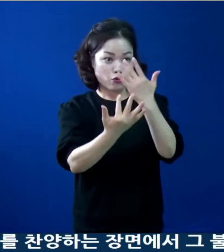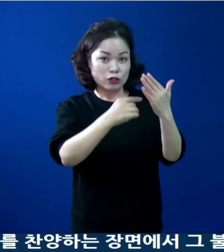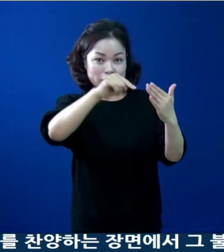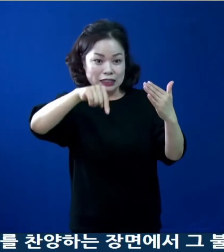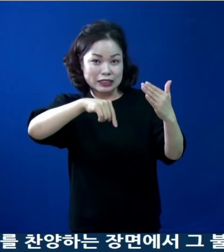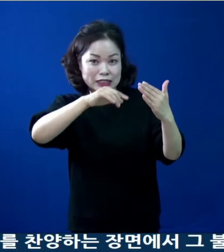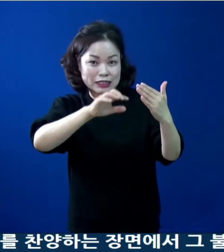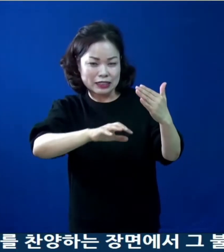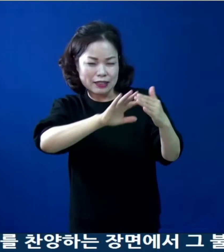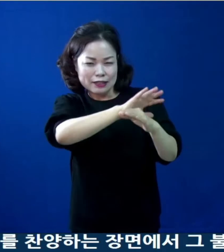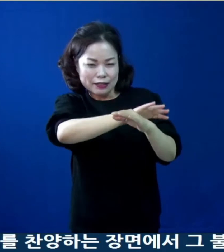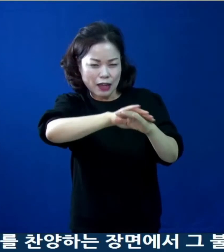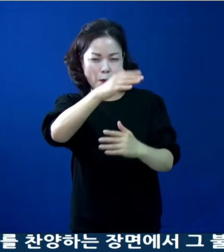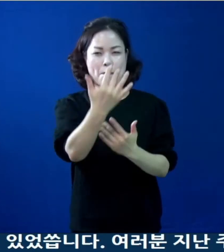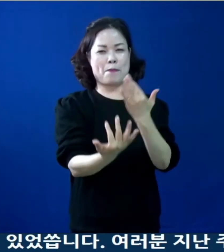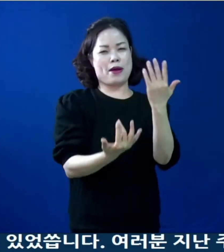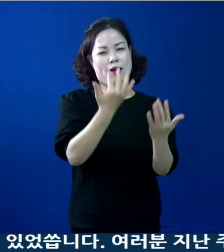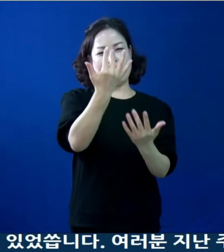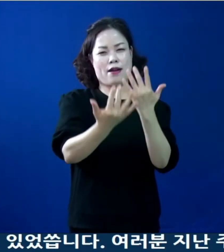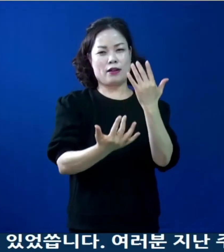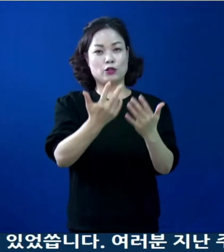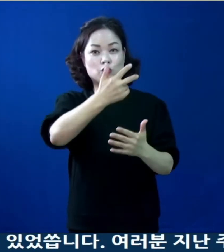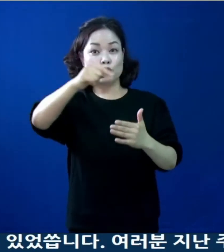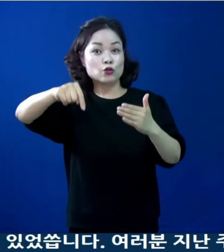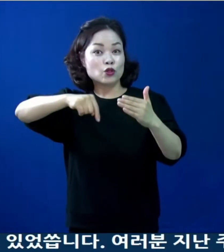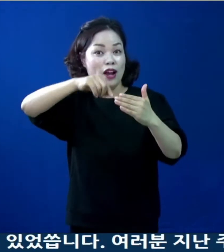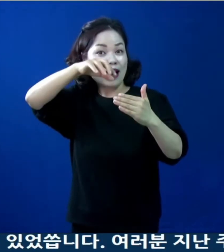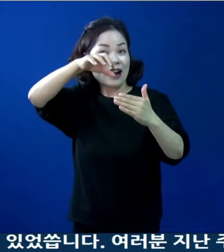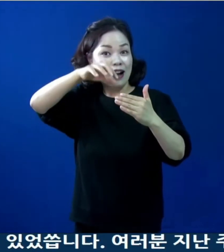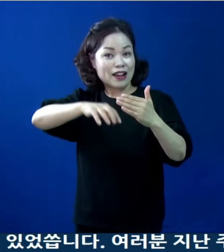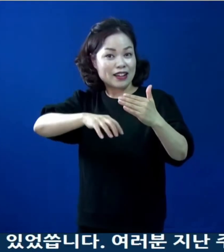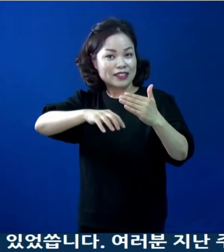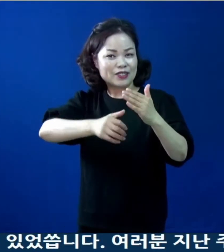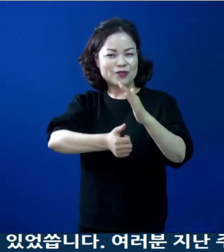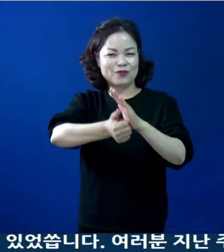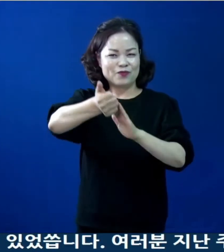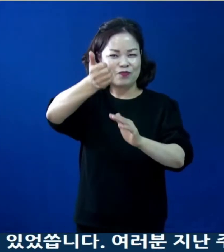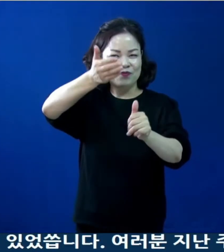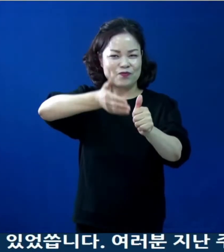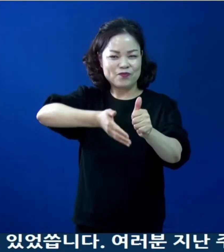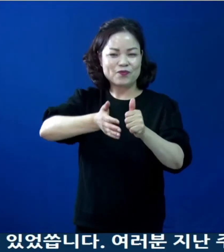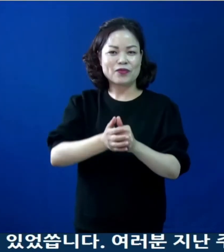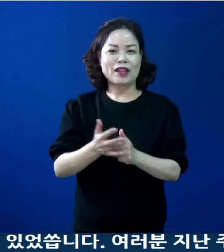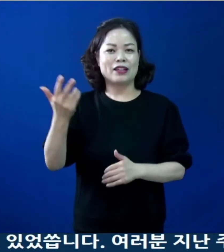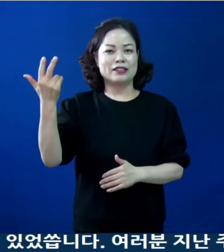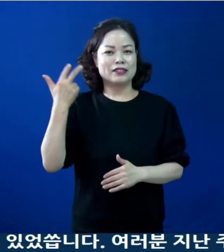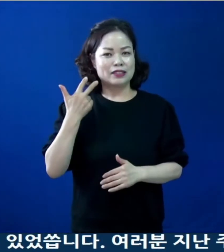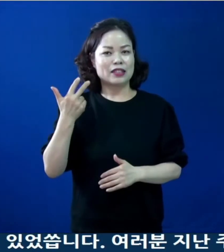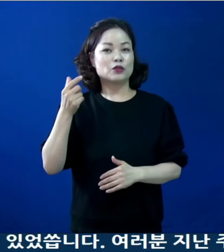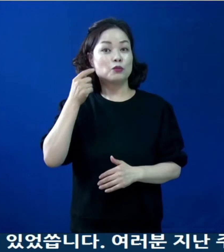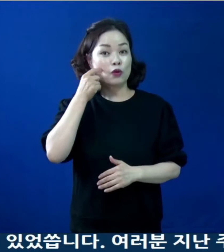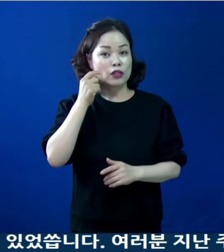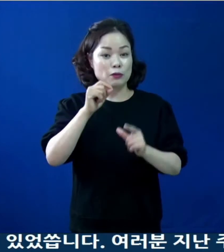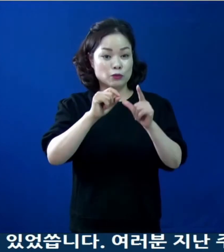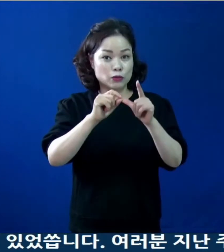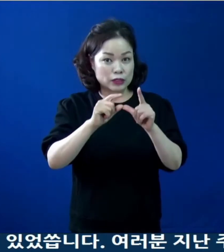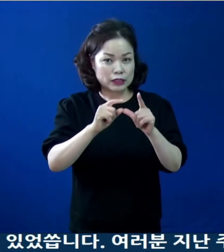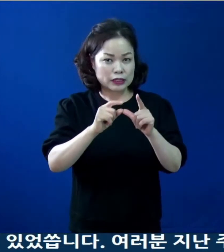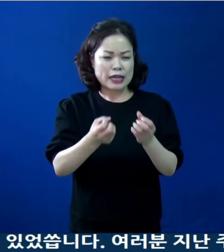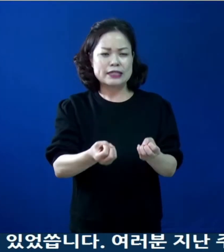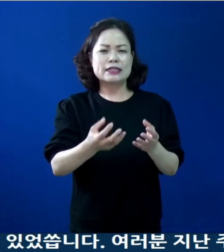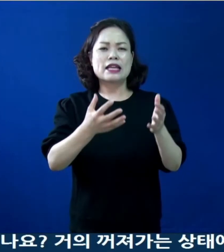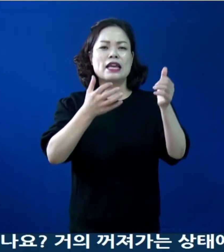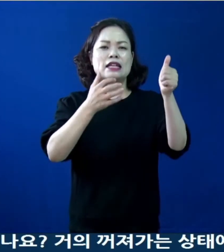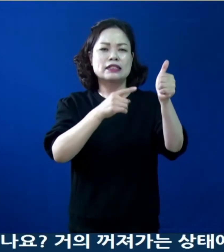가운데 잘 피어오르기를 주 안에서 소망합니다. 지난주에 못 다룬 부분이 있습니다.